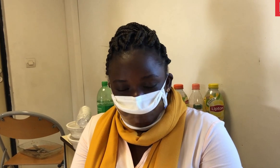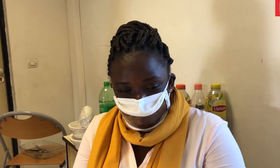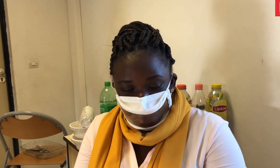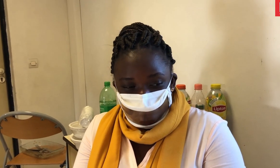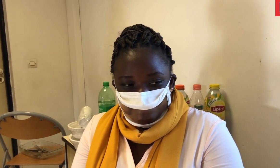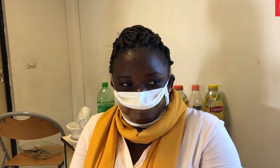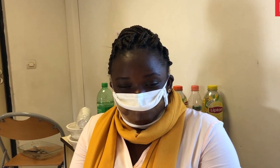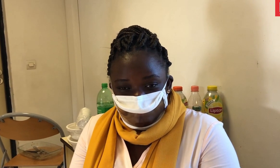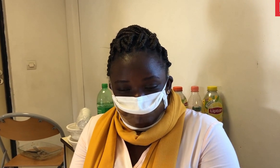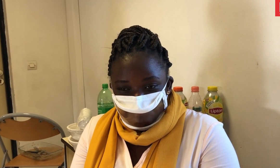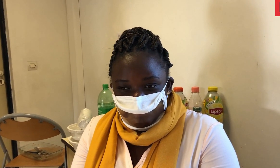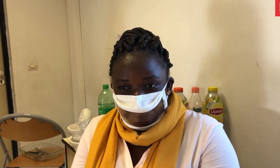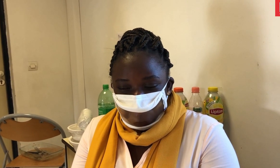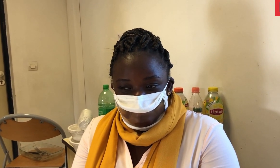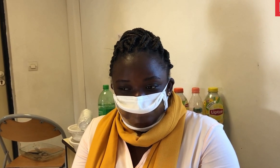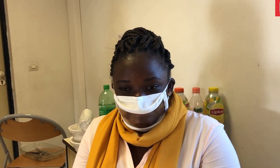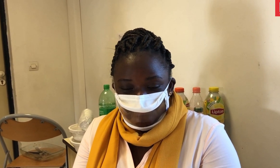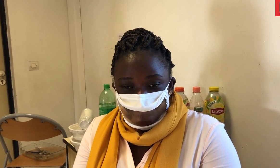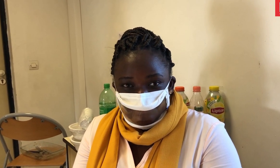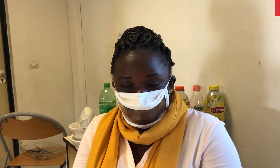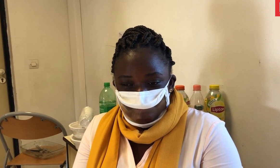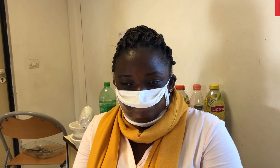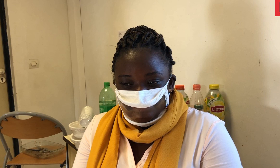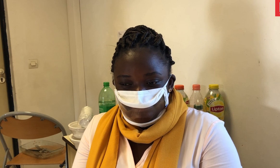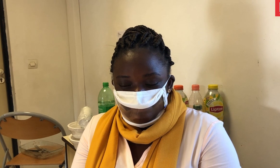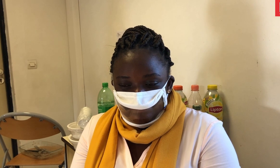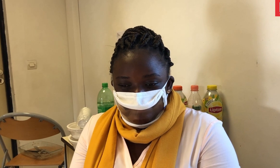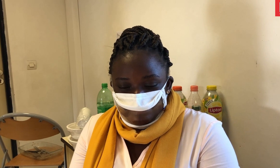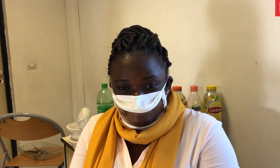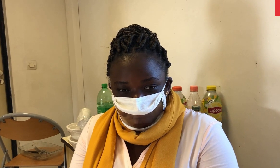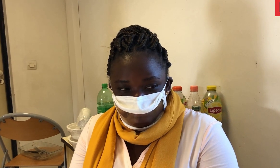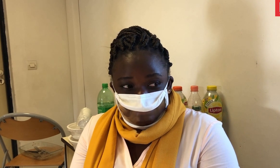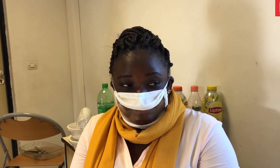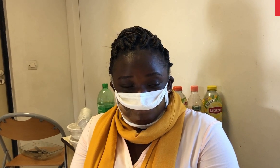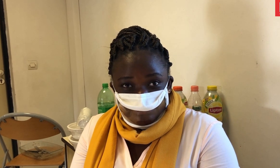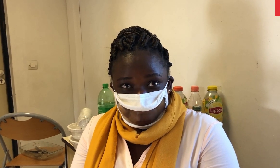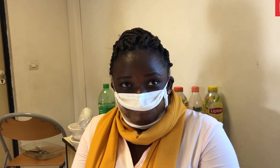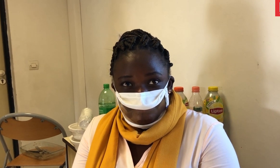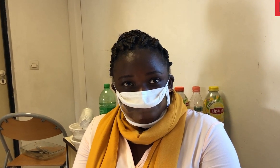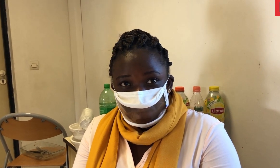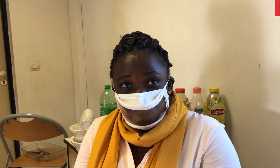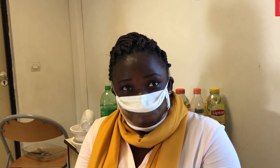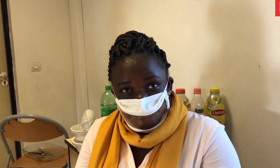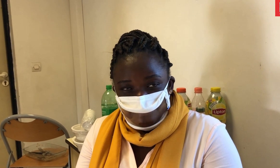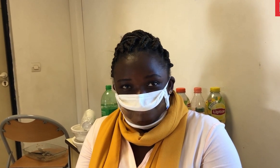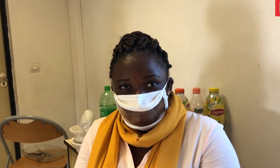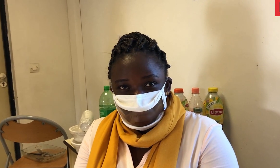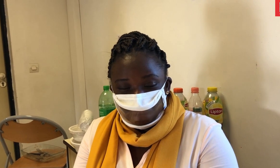Oui. On a travaillé avec les résidents qui sont des sourds et qui ont des difficultés souvent à communiquer avec nous.